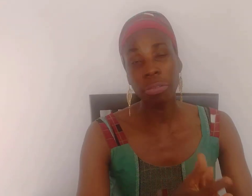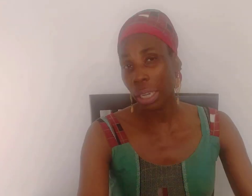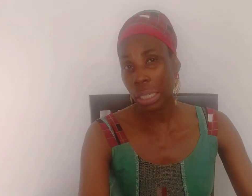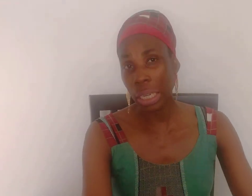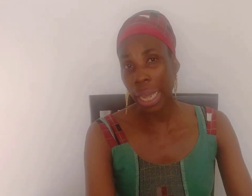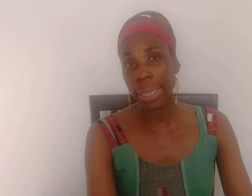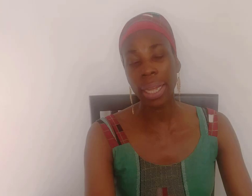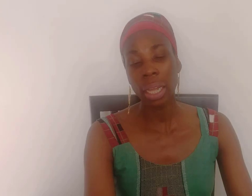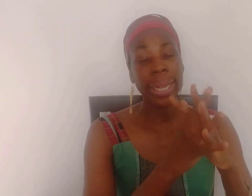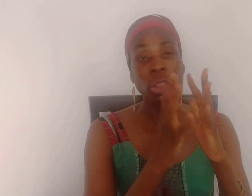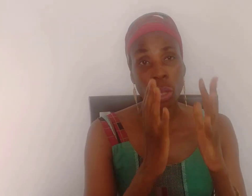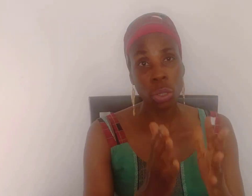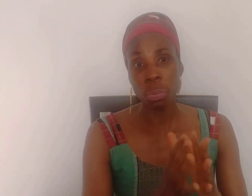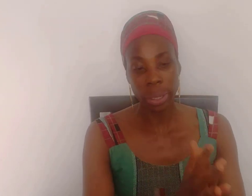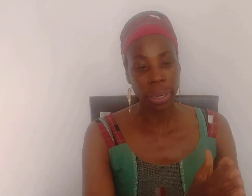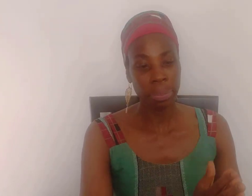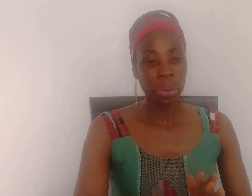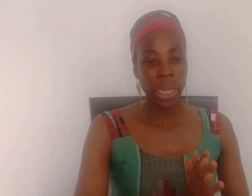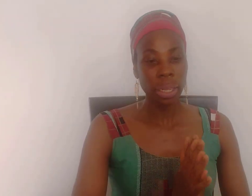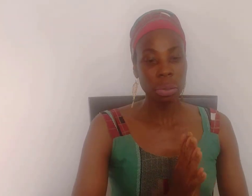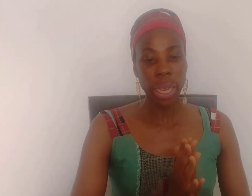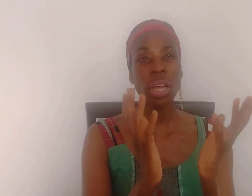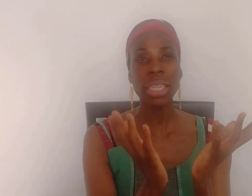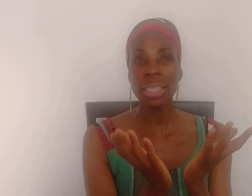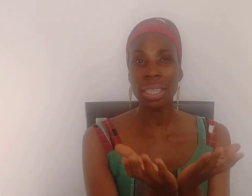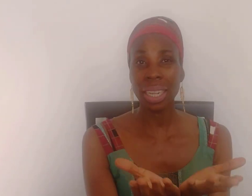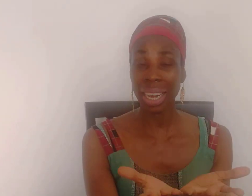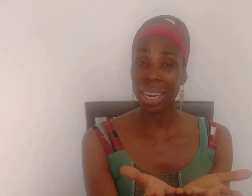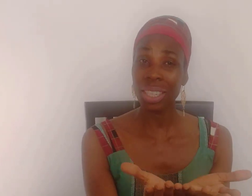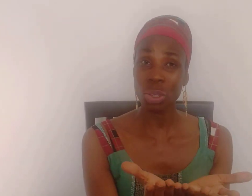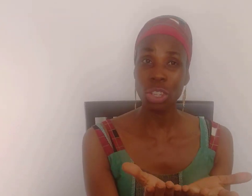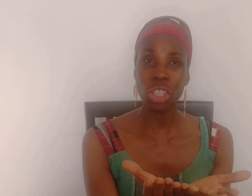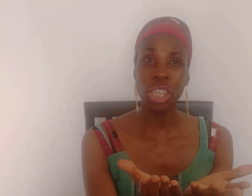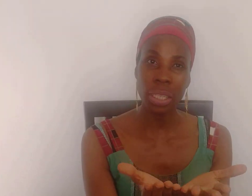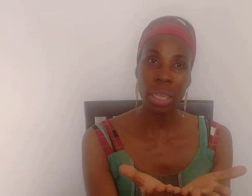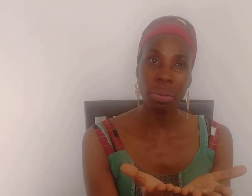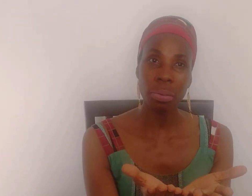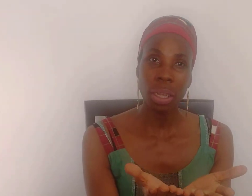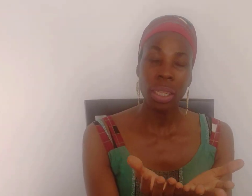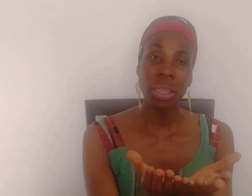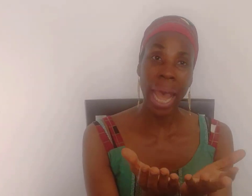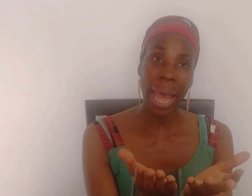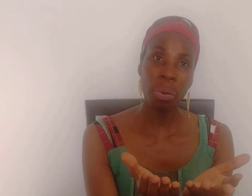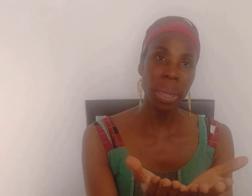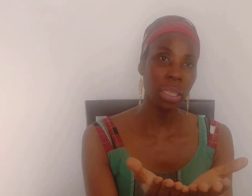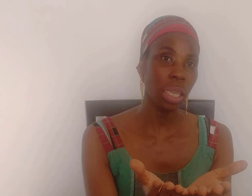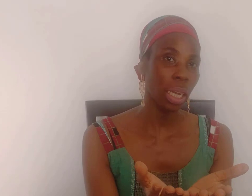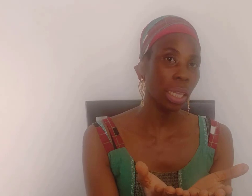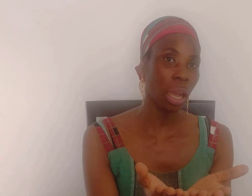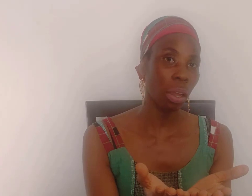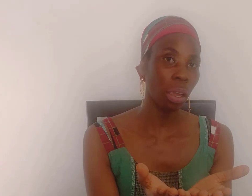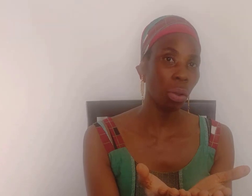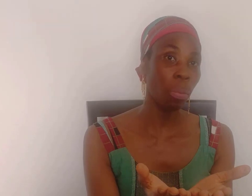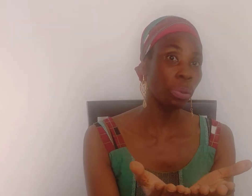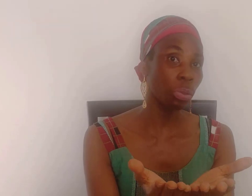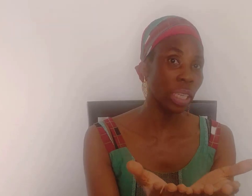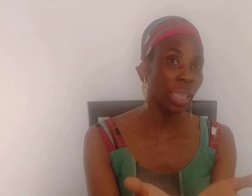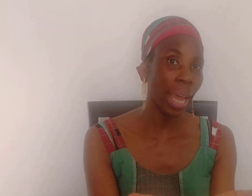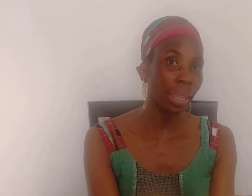foi assinada em 2000. Portanto, todas as declarações visam dar uma certa oportunidade